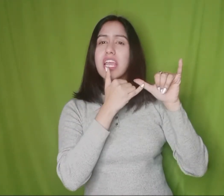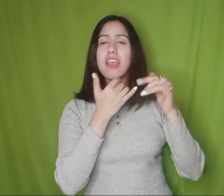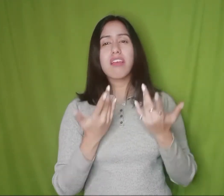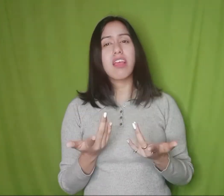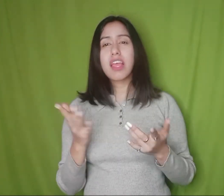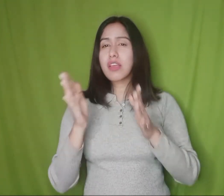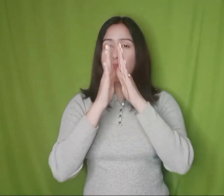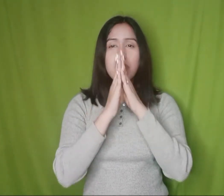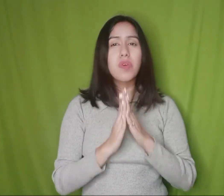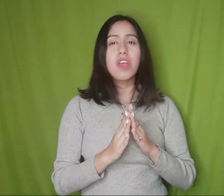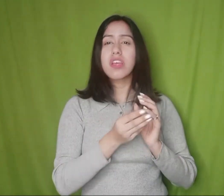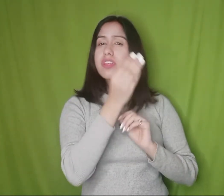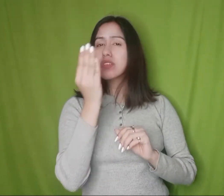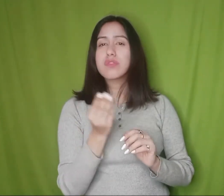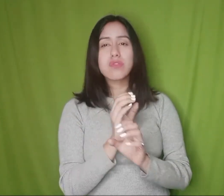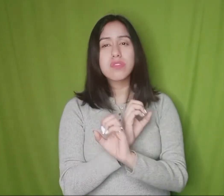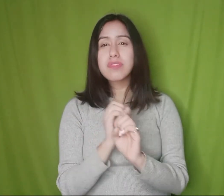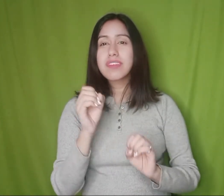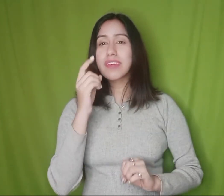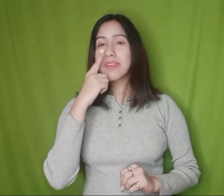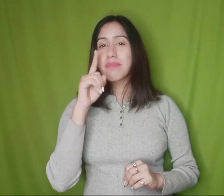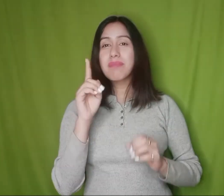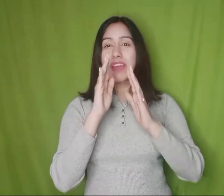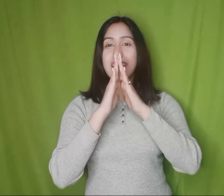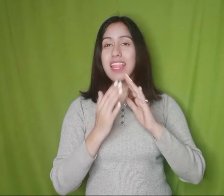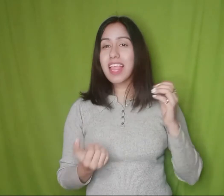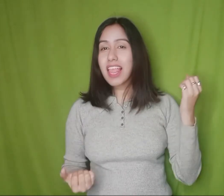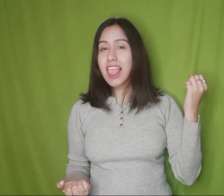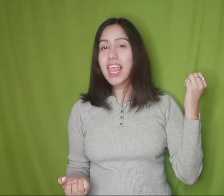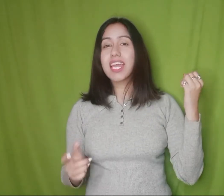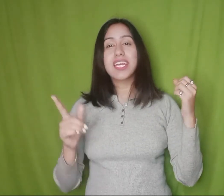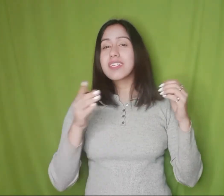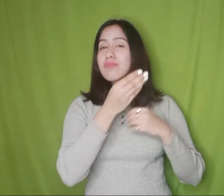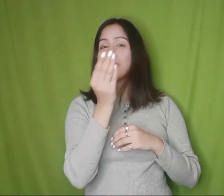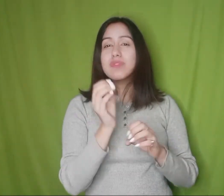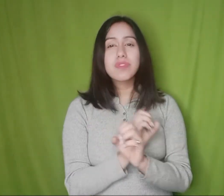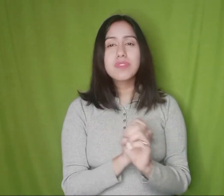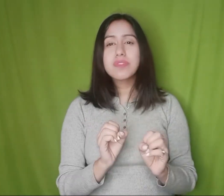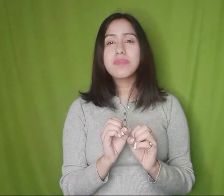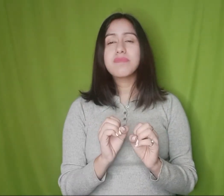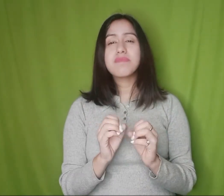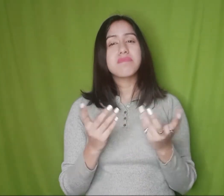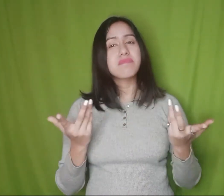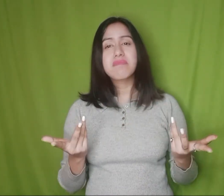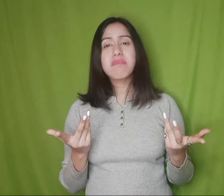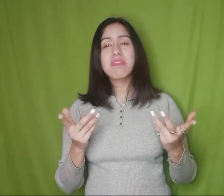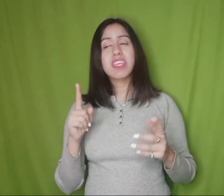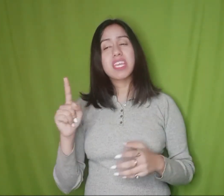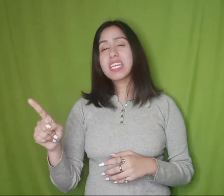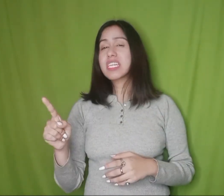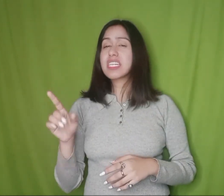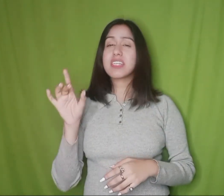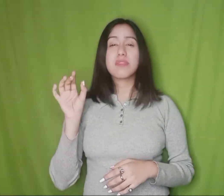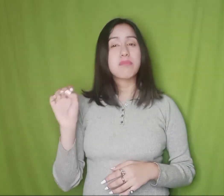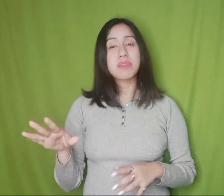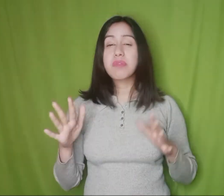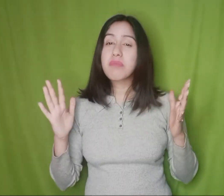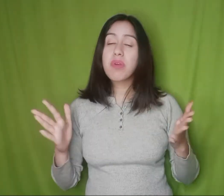फक्कड़ साधुओं के साथ नाची गाई, हम चुप कर गए। तुम्हारे प्रति उदासीन रही, हम उसको भी घूंट में पी गए,